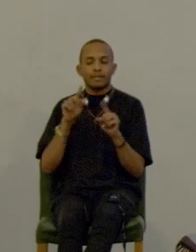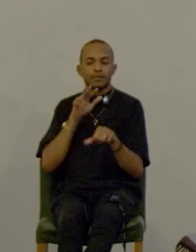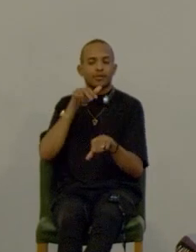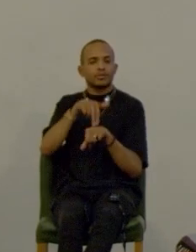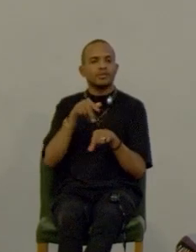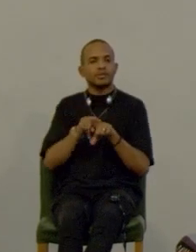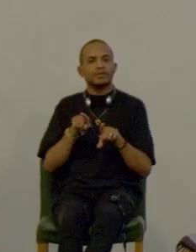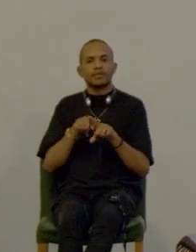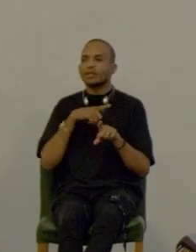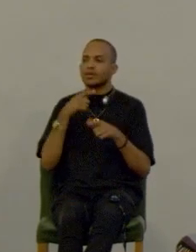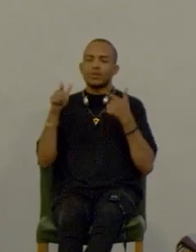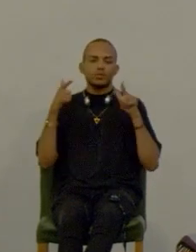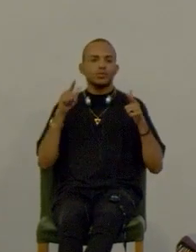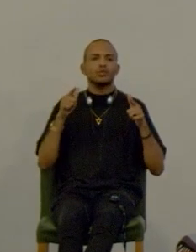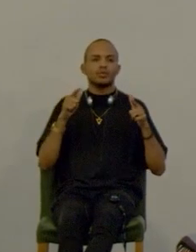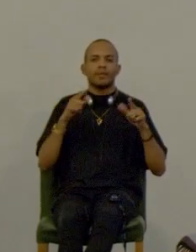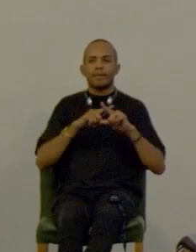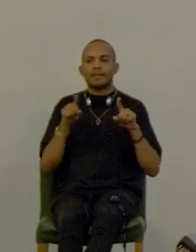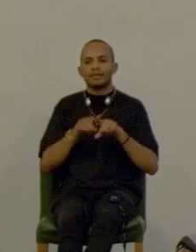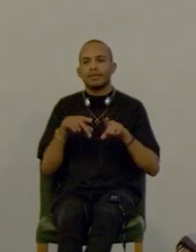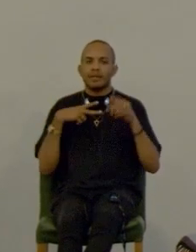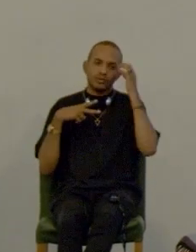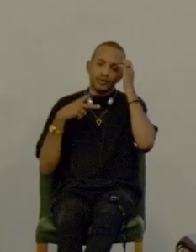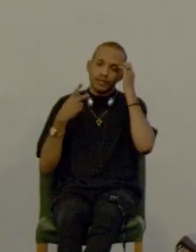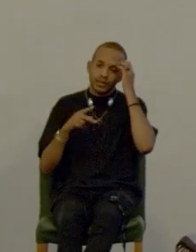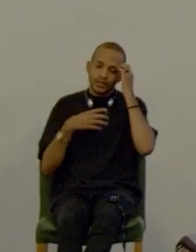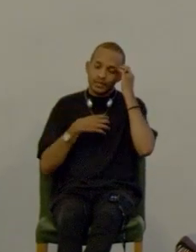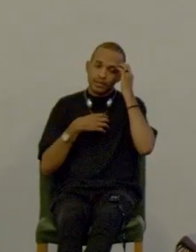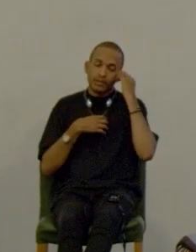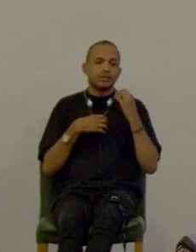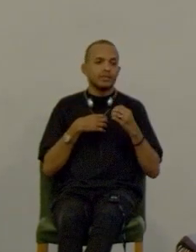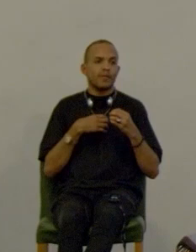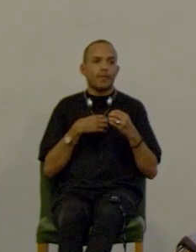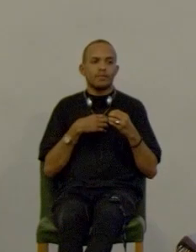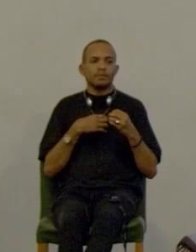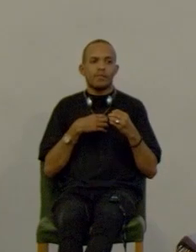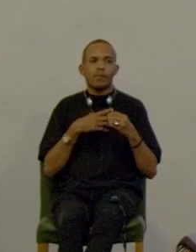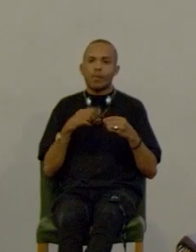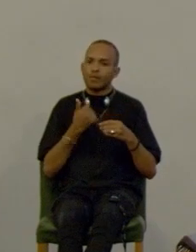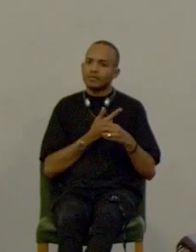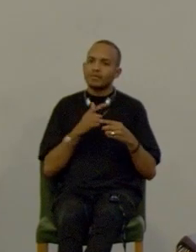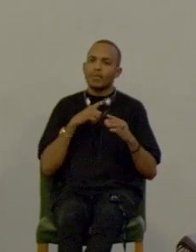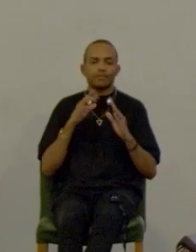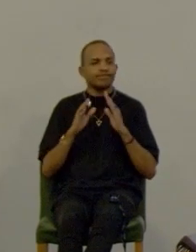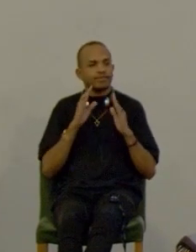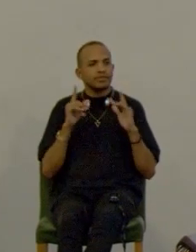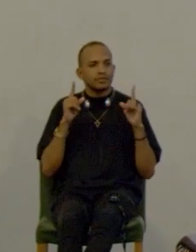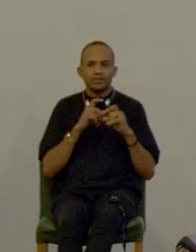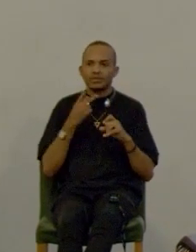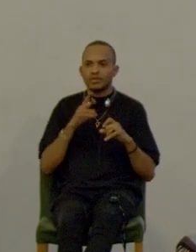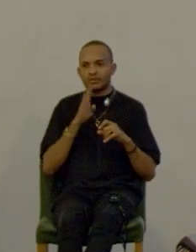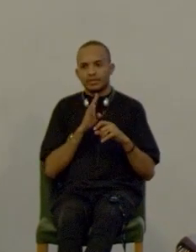protagonismo que pode existir em outros lugares também, mas que é particular por essa condição de estar, né? E a gente passou por uma época muito difícil aqui